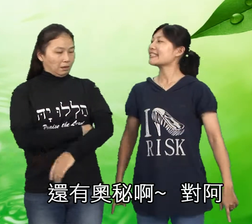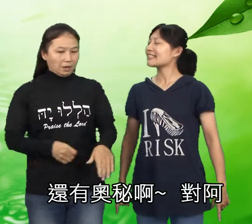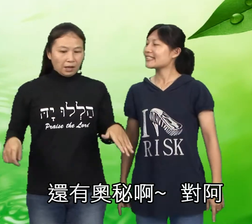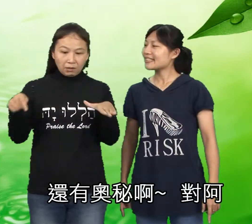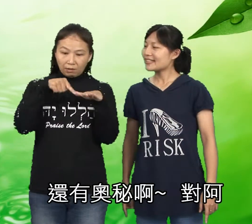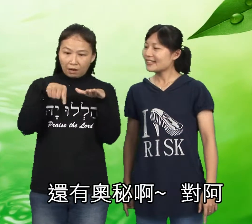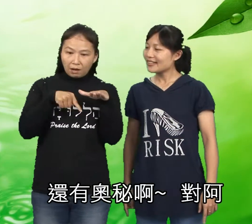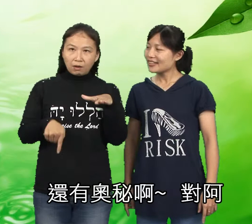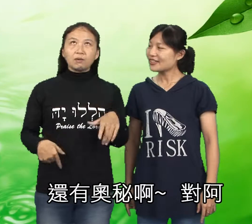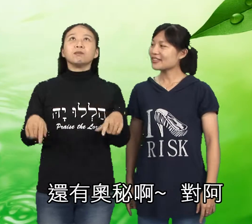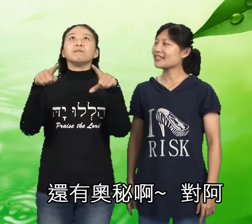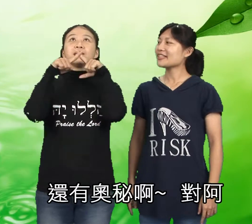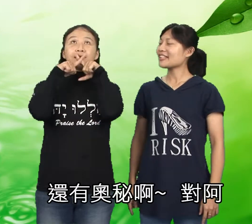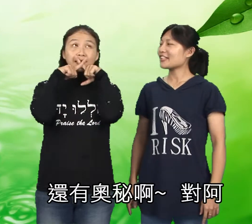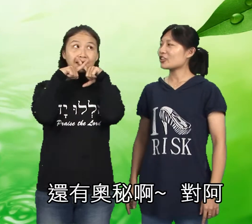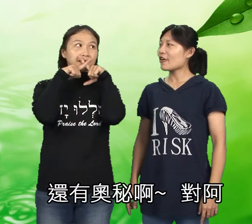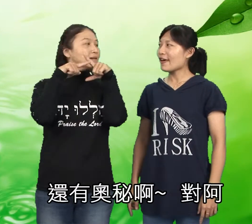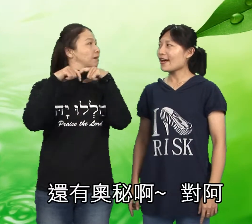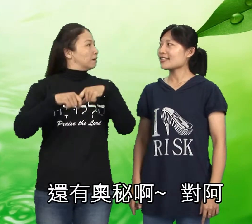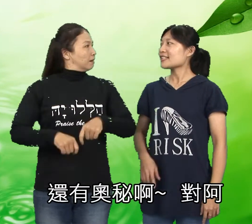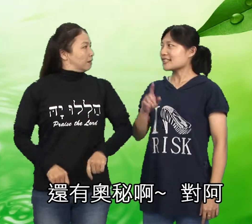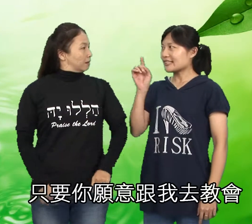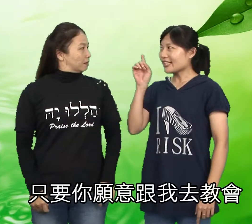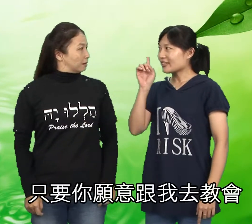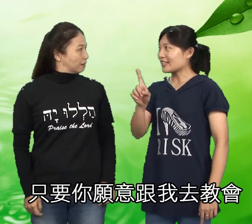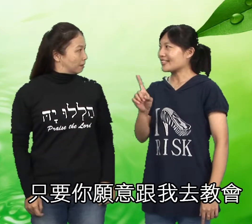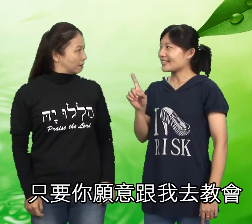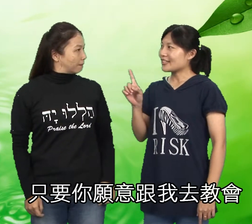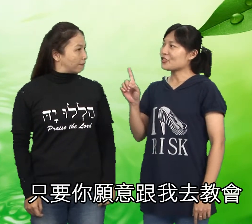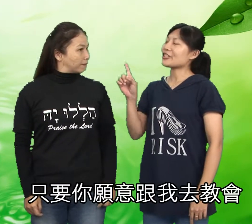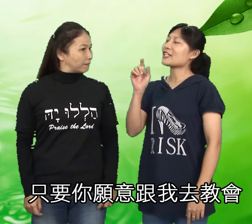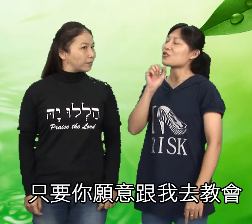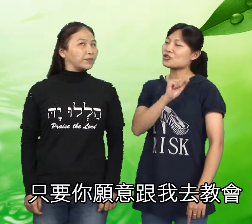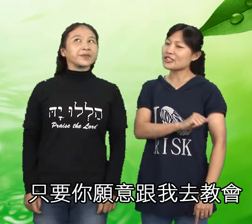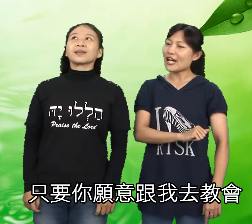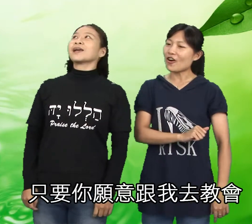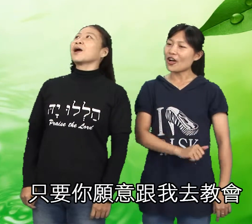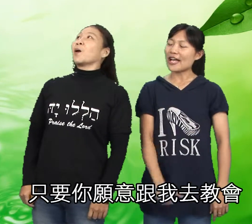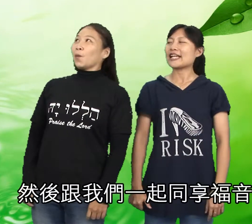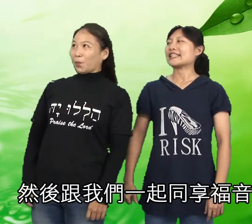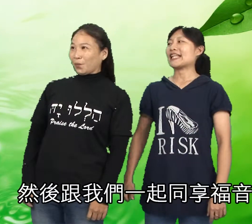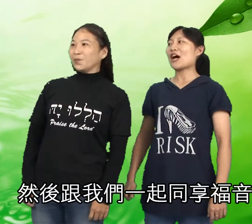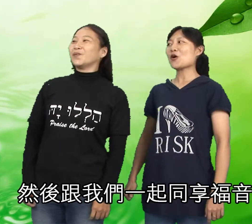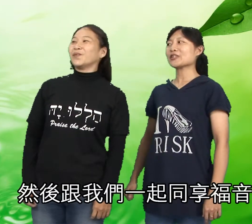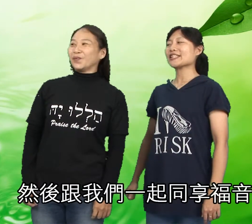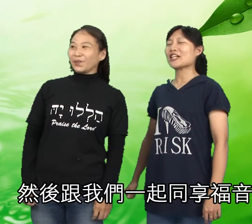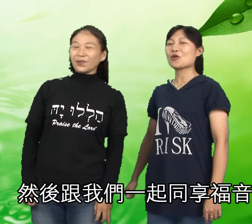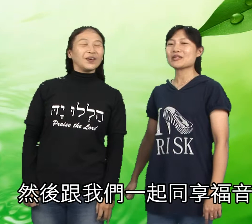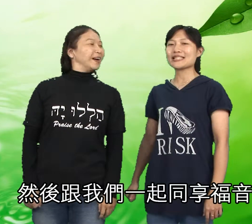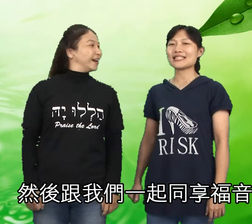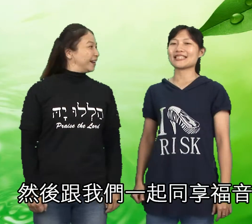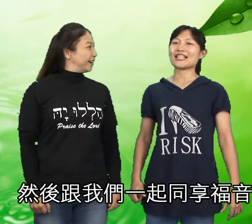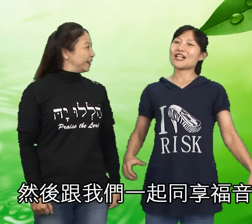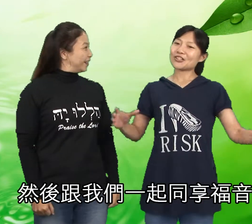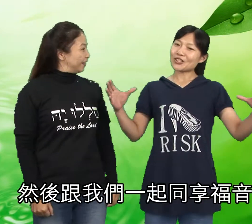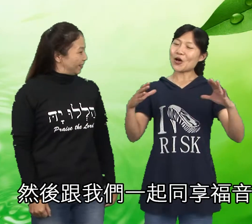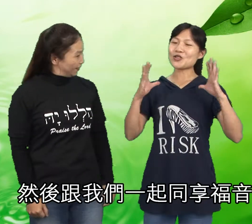秘 哦，还有奥秘啊。 对啊，只要你愿意跟我去教会，然后呢，跟我一起同